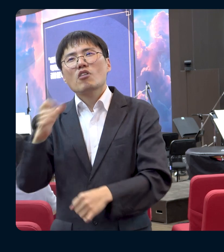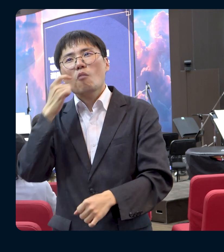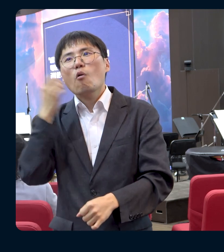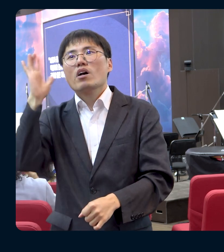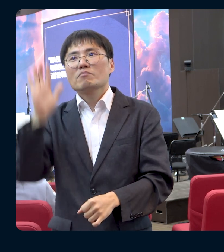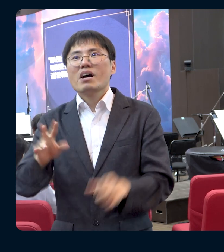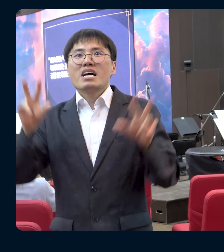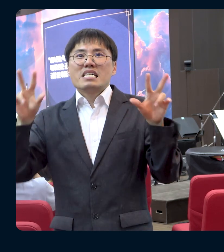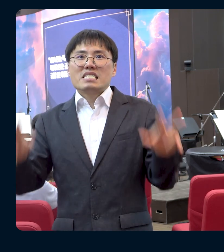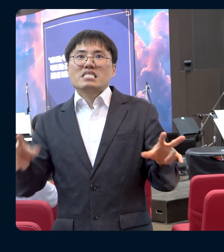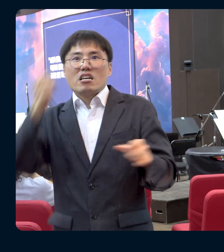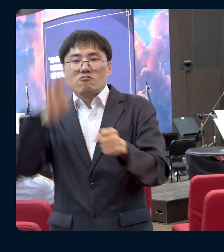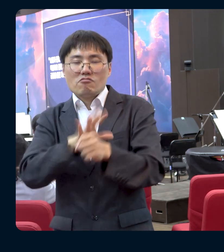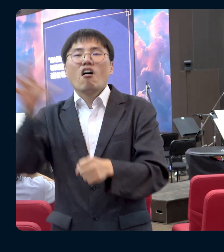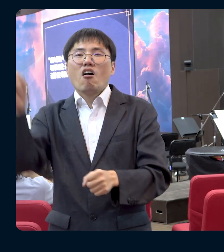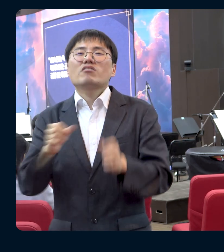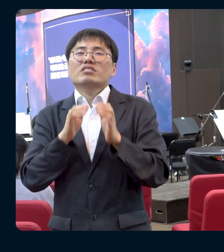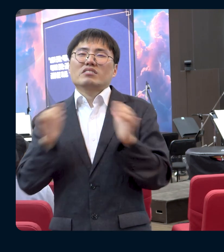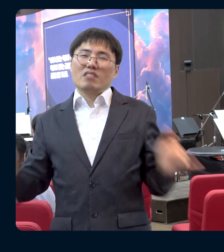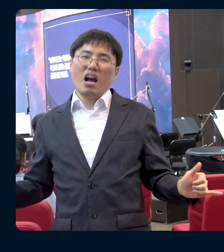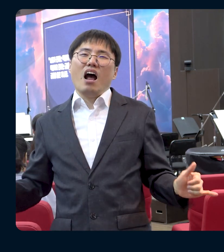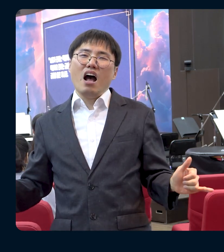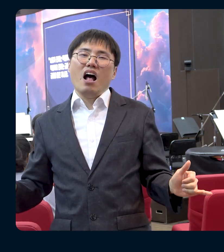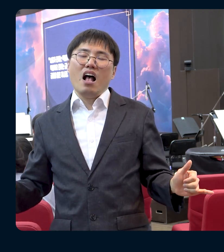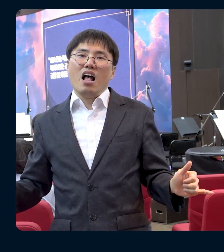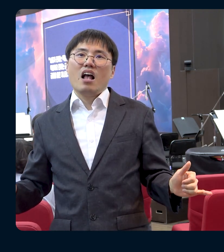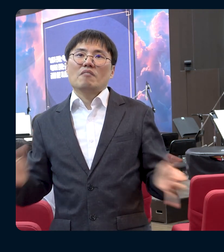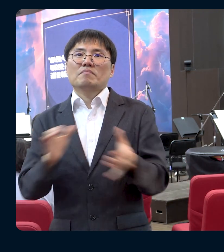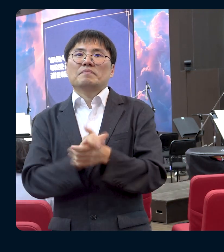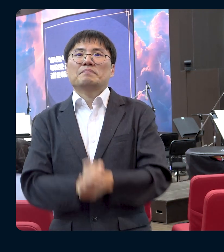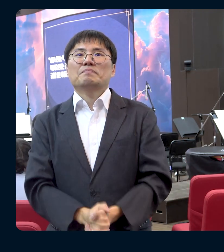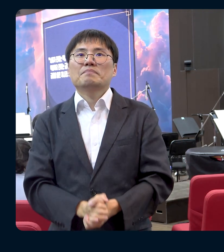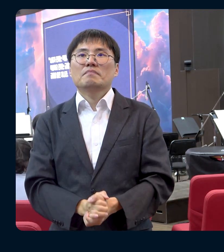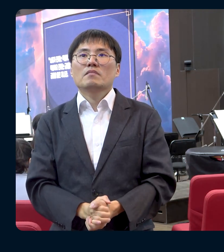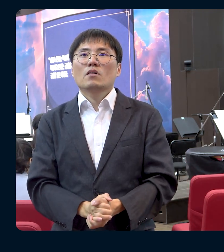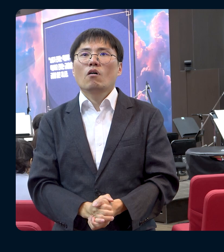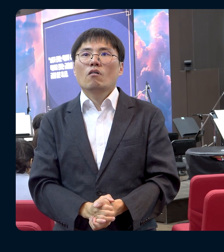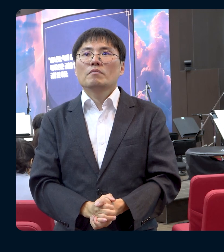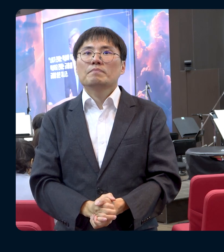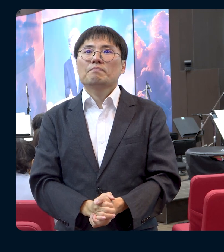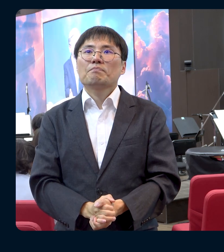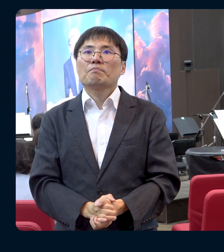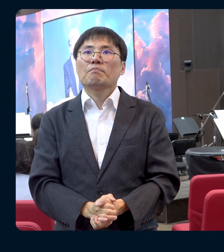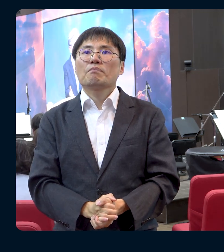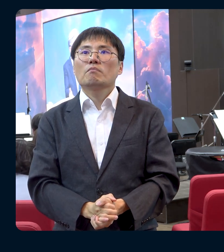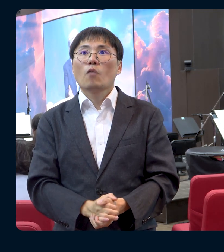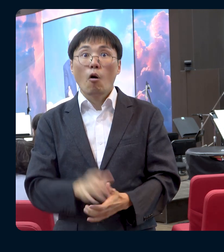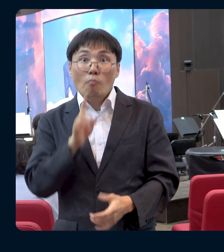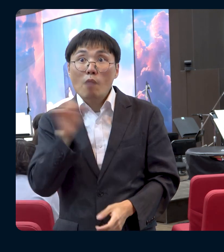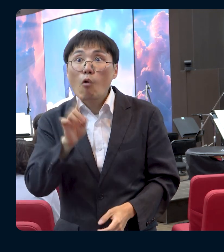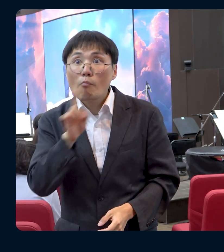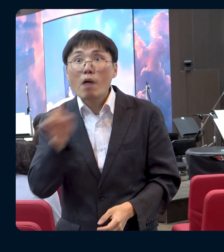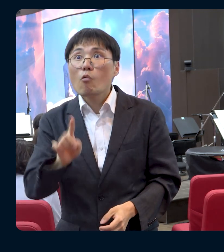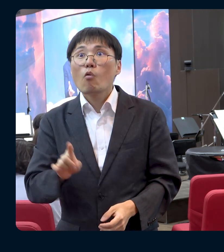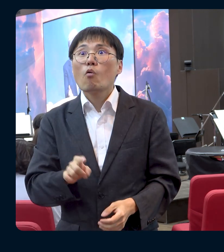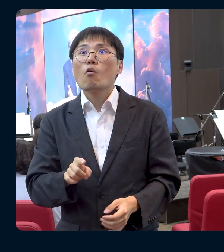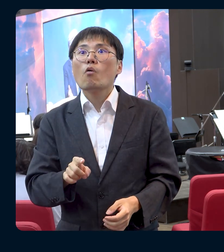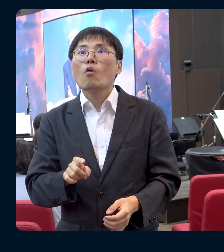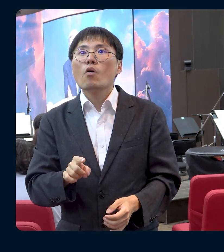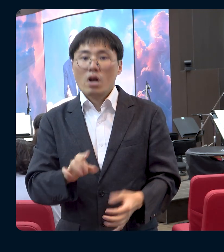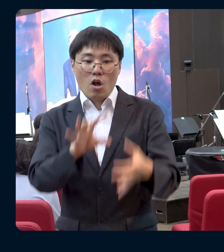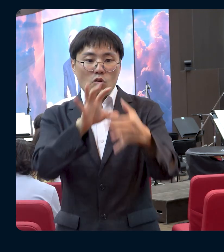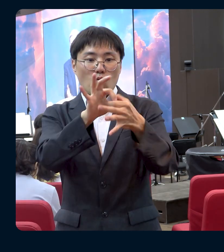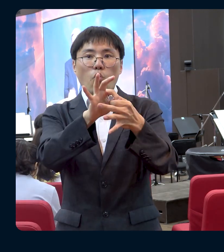백성이요 전에는 긍휼을 얻지 못하였더니 이제는 긍휼을 얻은 자니라. 뭘 말하고 있어요? 지금 뭘 말하고